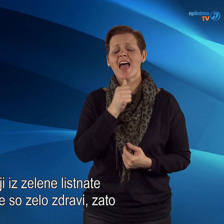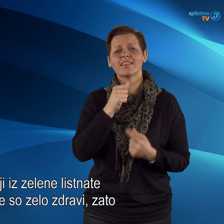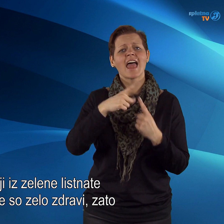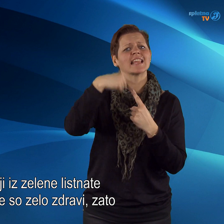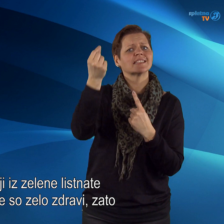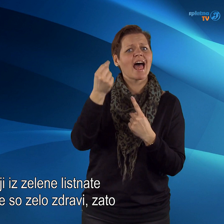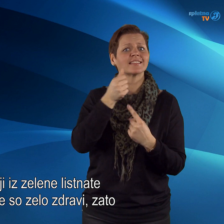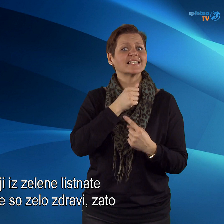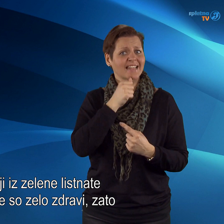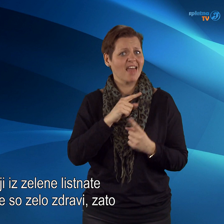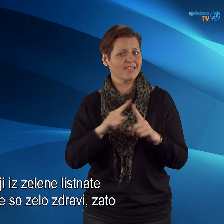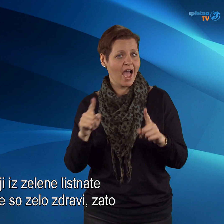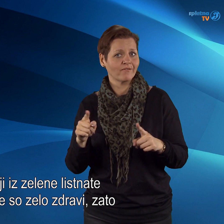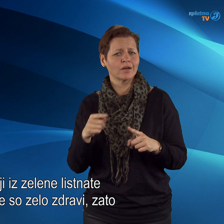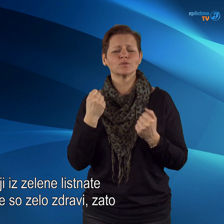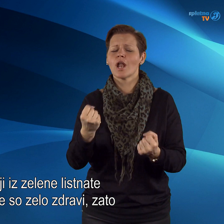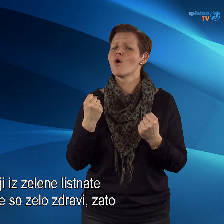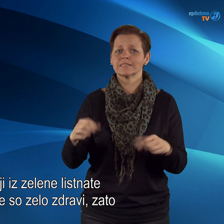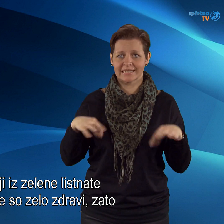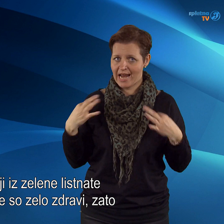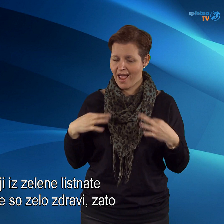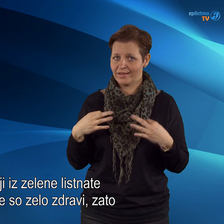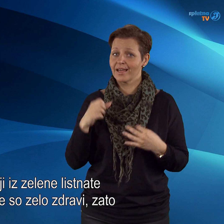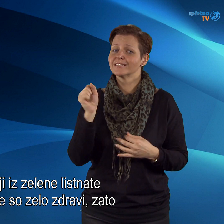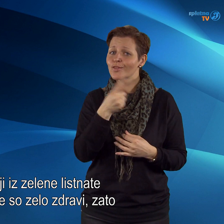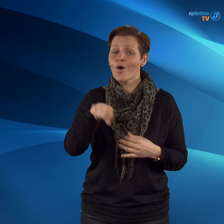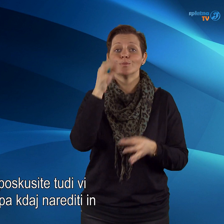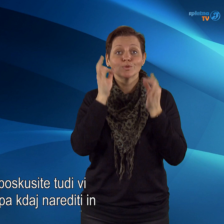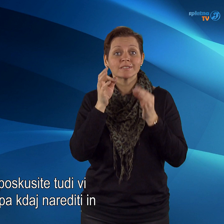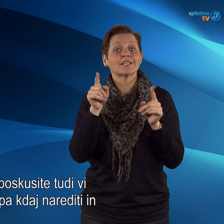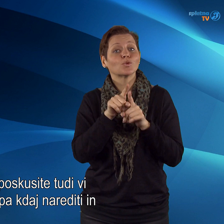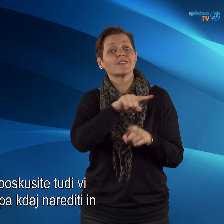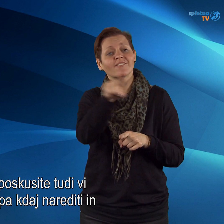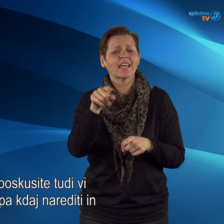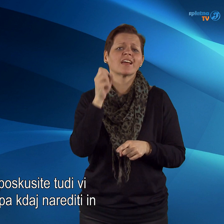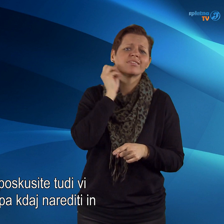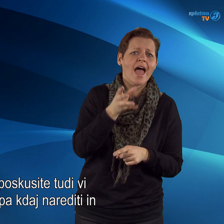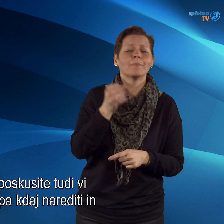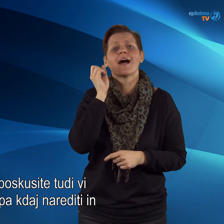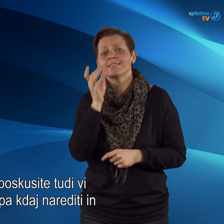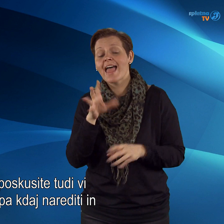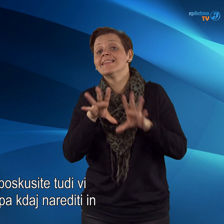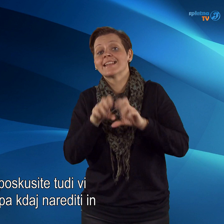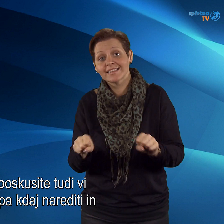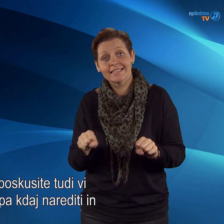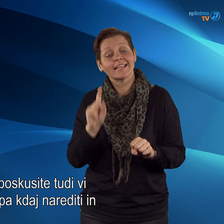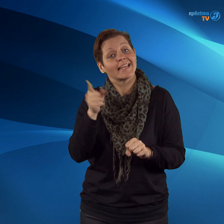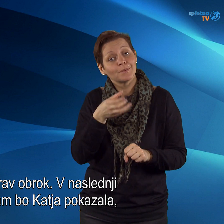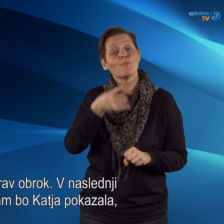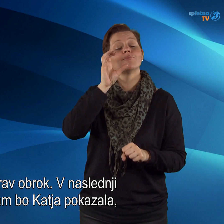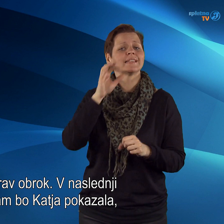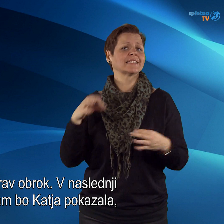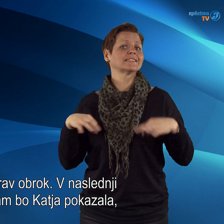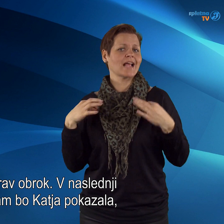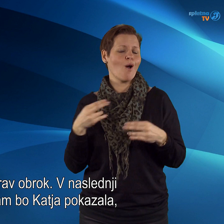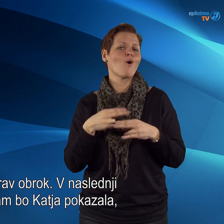Smutiji iz zelene listnate zelenjave so zelo zdravi, zato jih poskusite tudi vi kdaj pa kdaj narediti in popiti zdrav